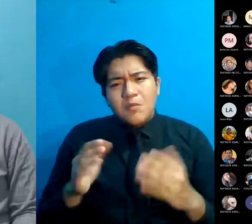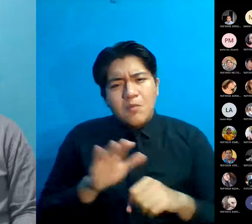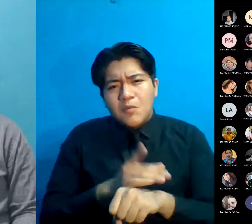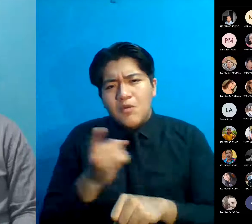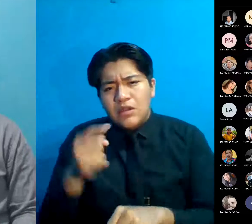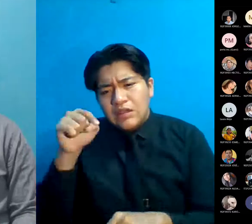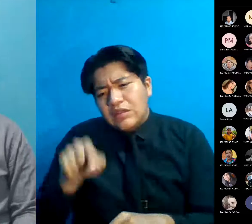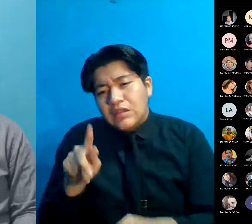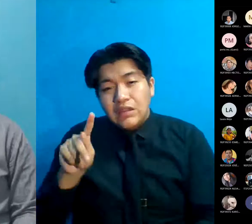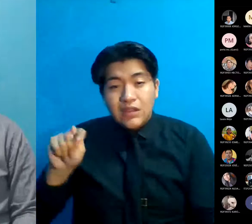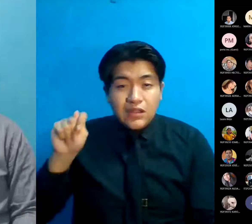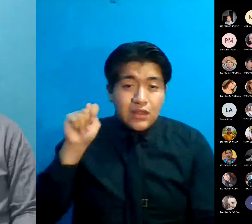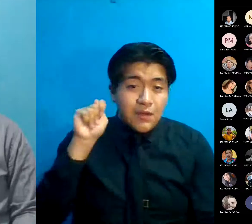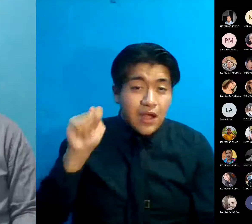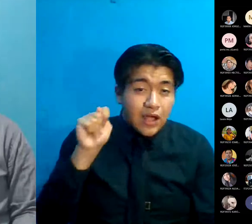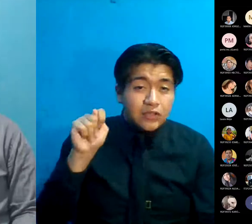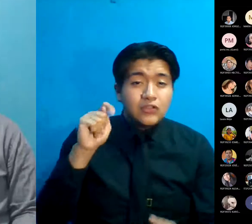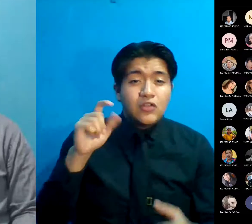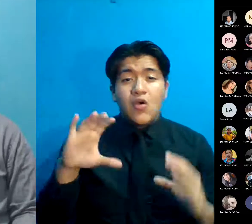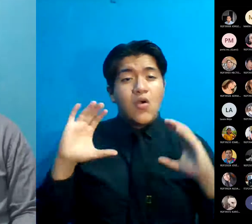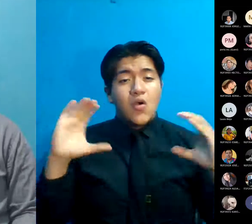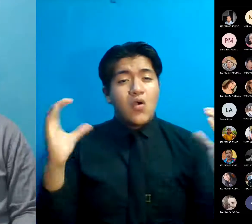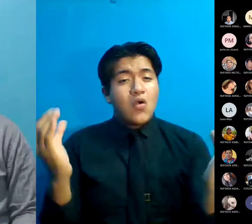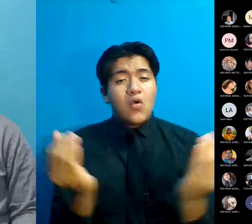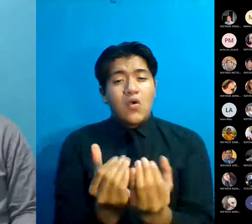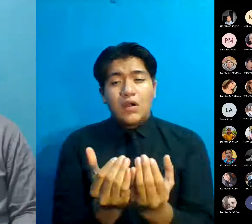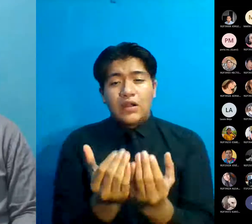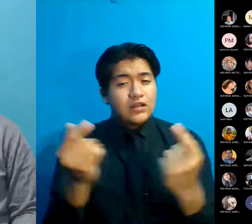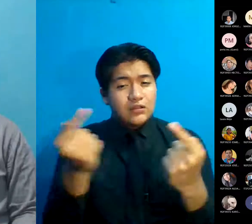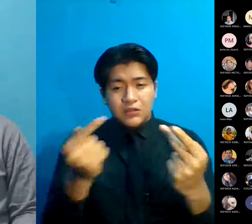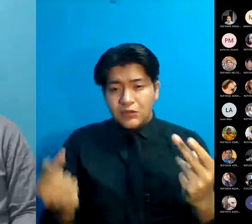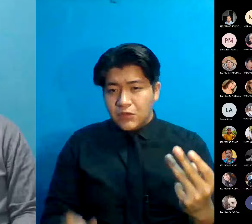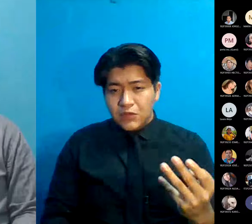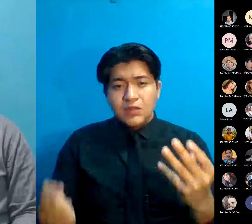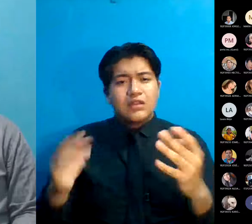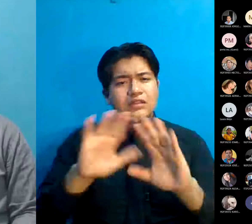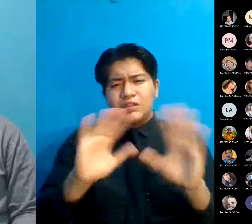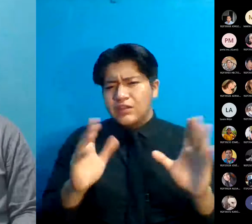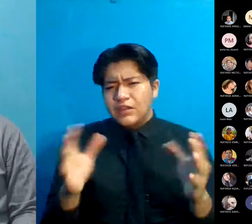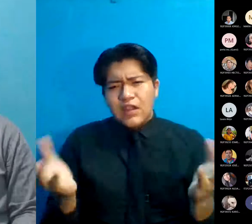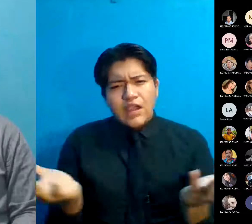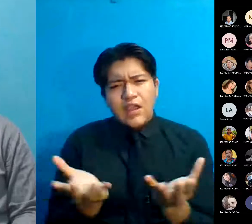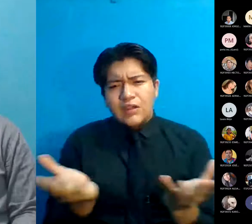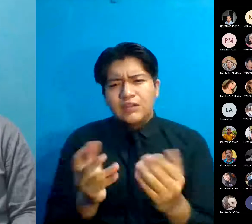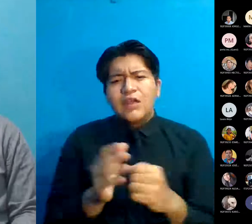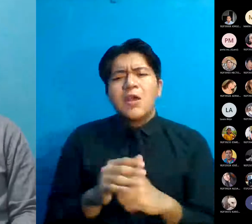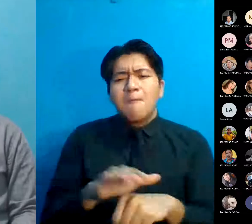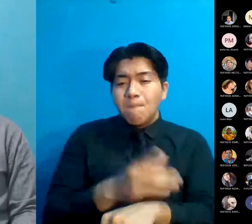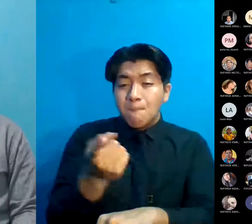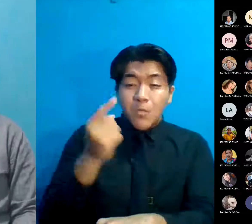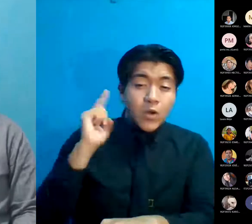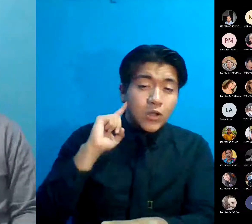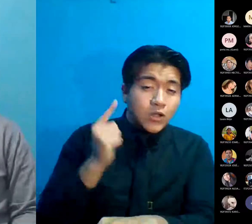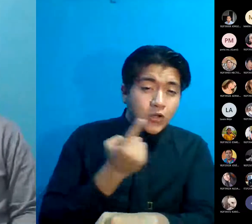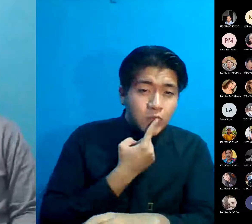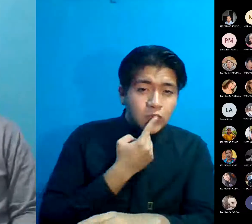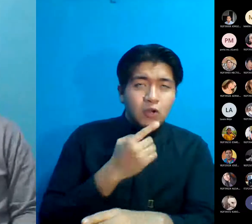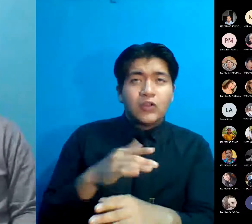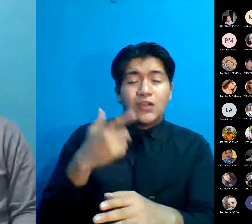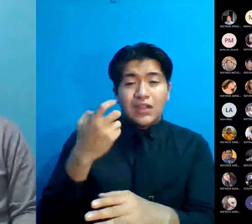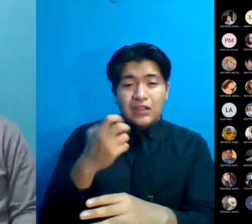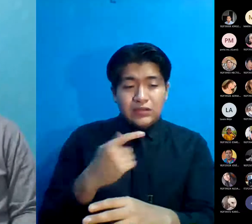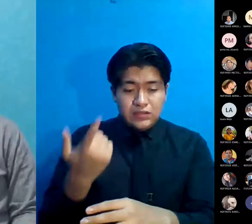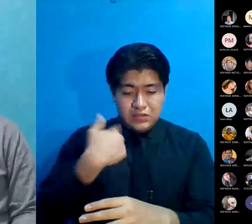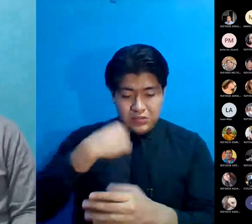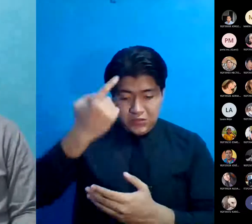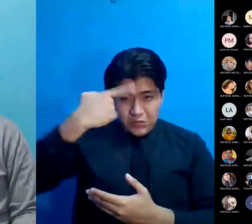avances, congresos, etcétera, y se ha dado aportación para que el sordo también dignifique y tenga esa parte espiritual de